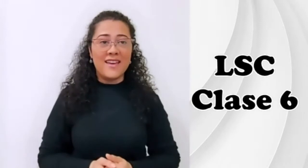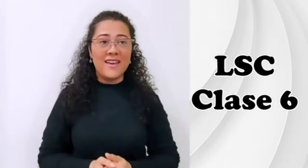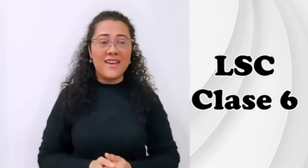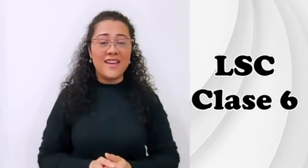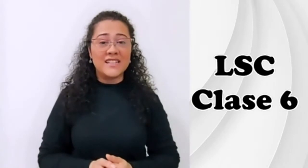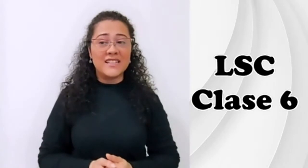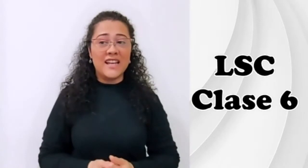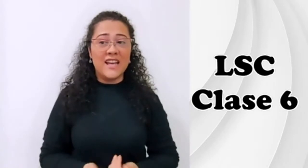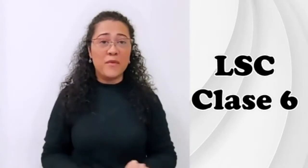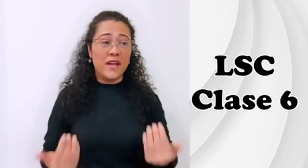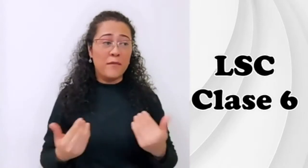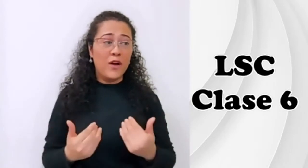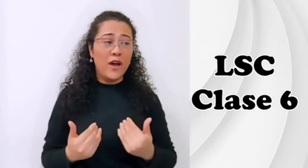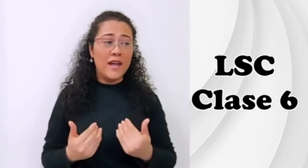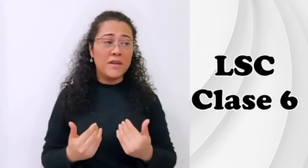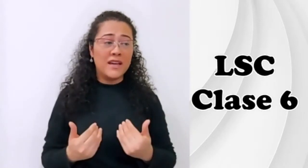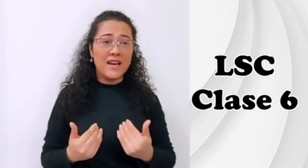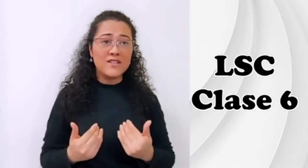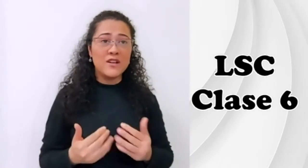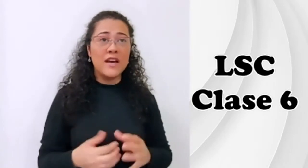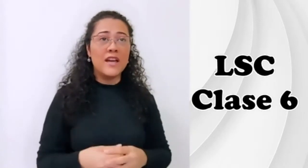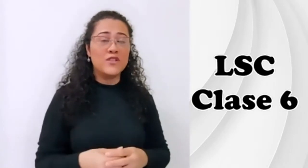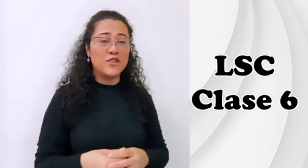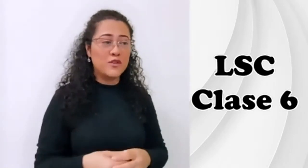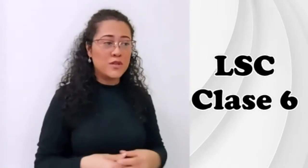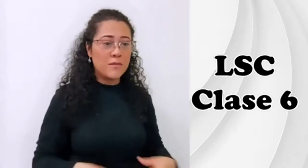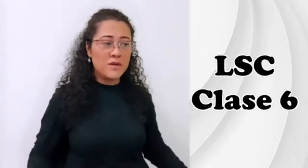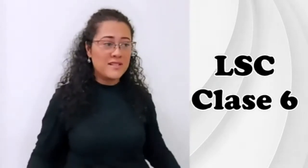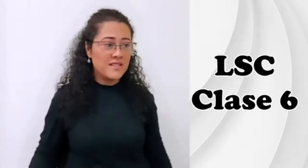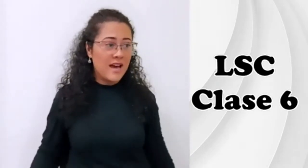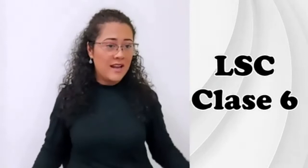Y, por ejemplo, en mi caso, nosotros usamos una silla alta.